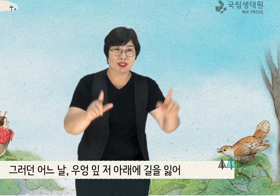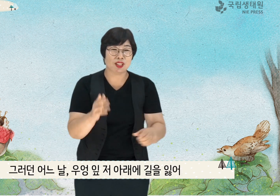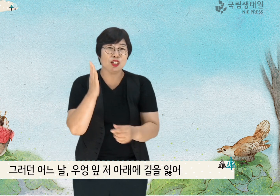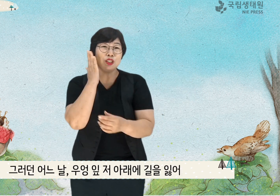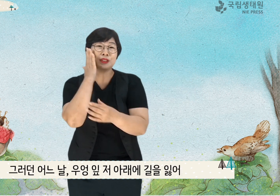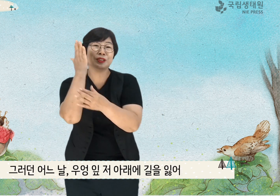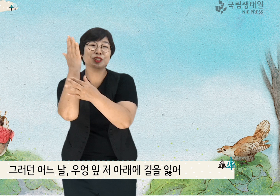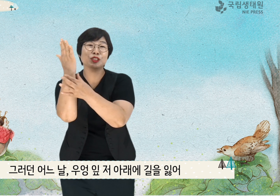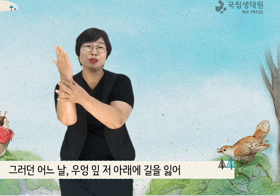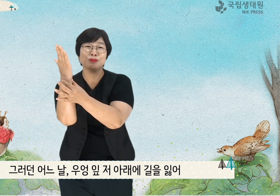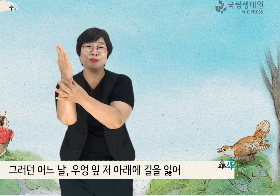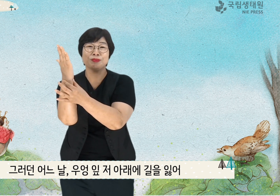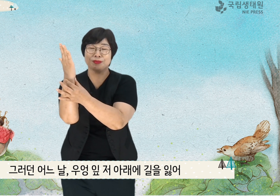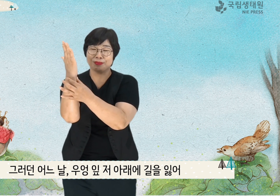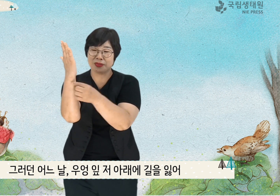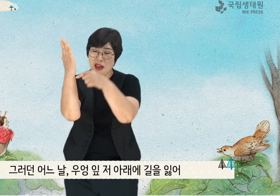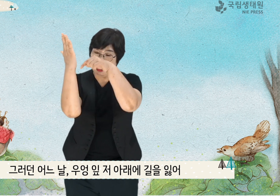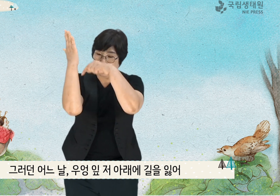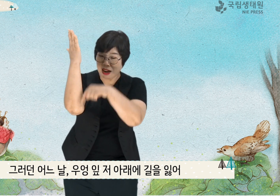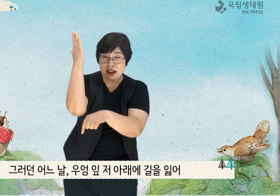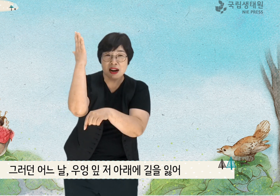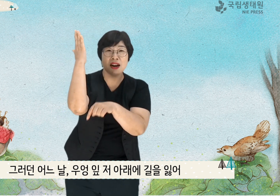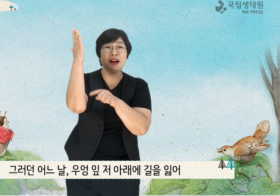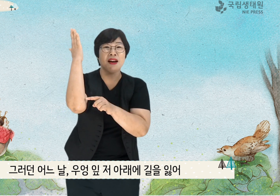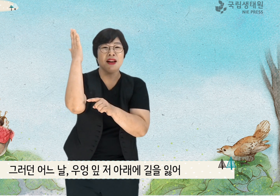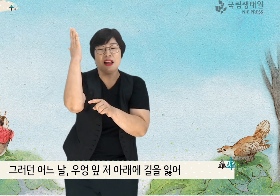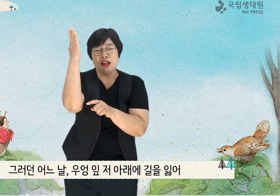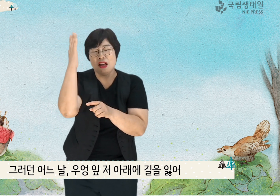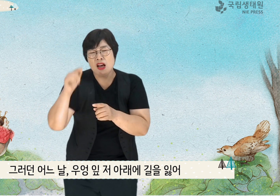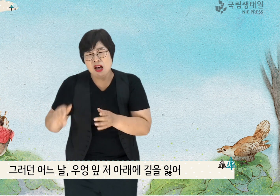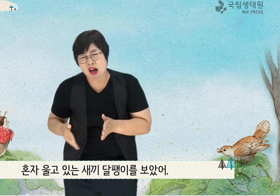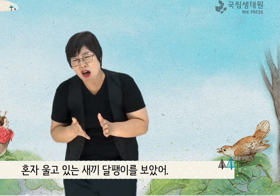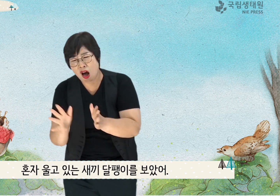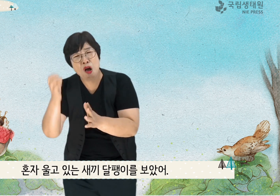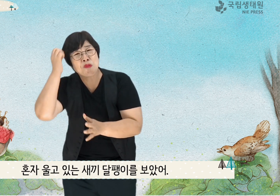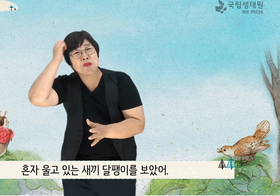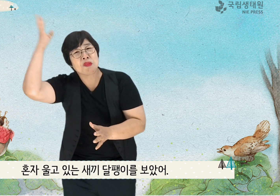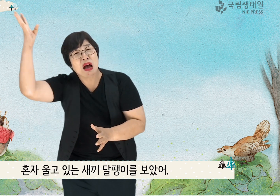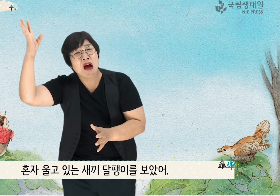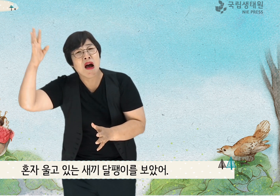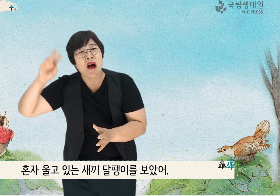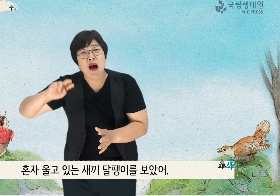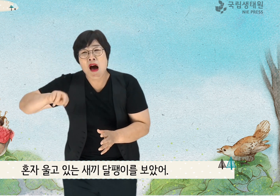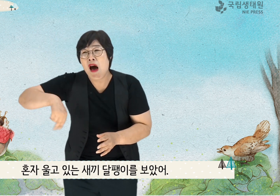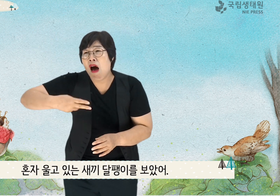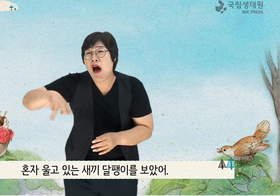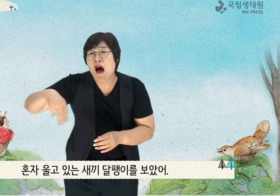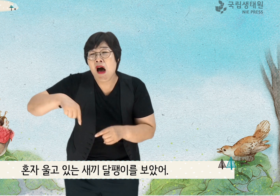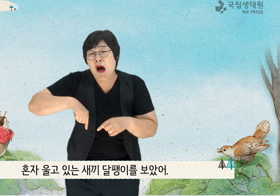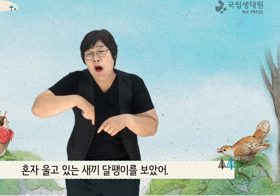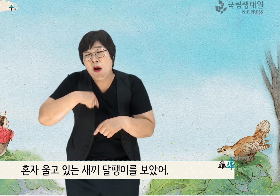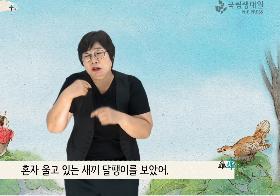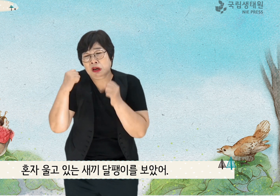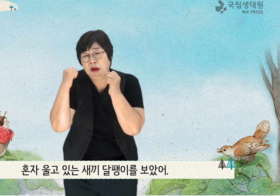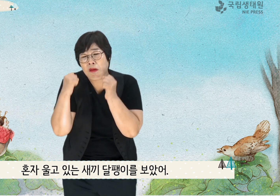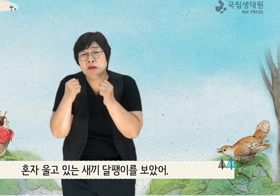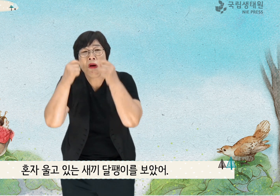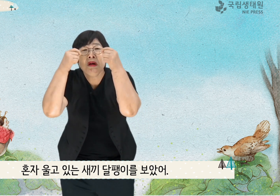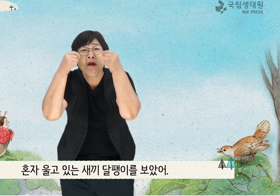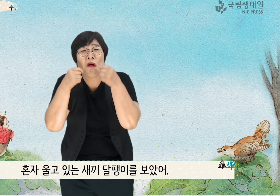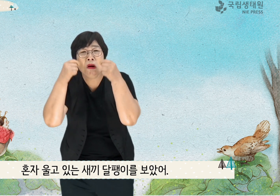그러던 어느 날 우엉잎 저 아래에 길을 잃어 혼자 울고 있는 새끼 달팽이를